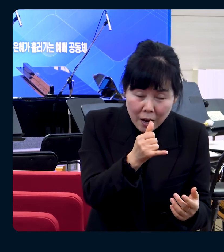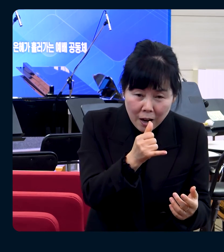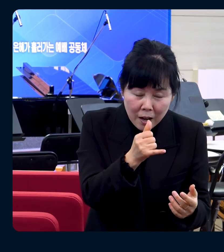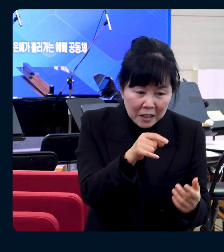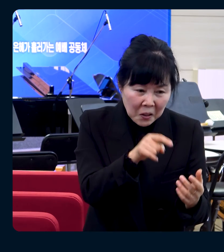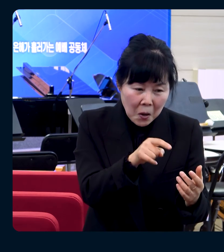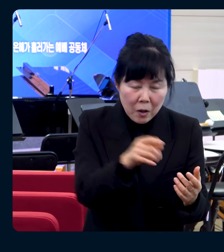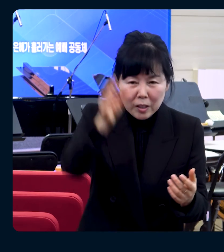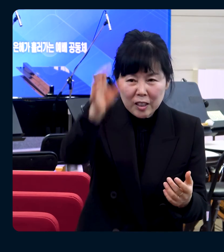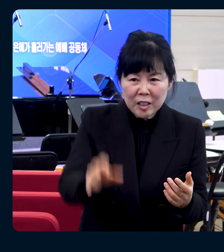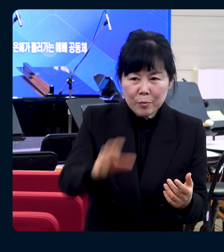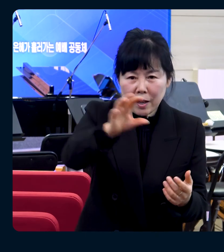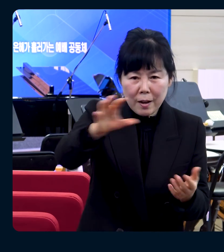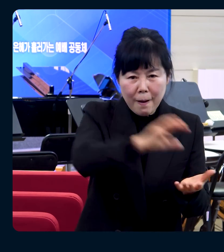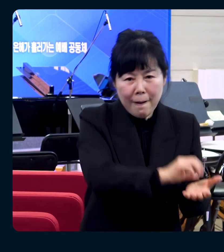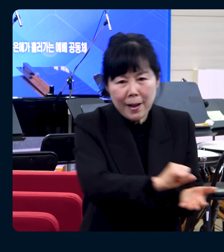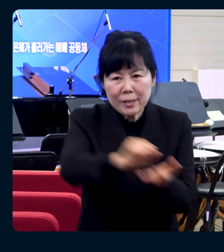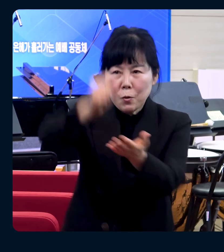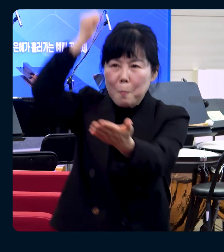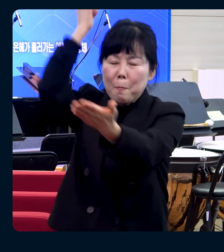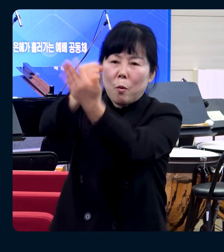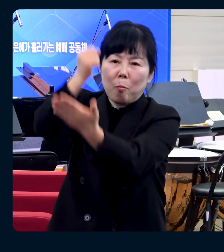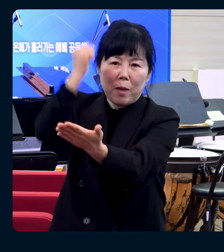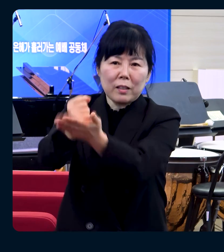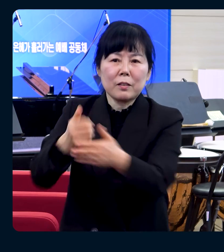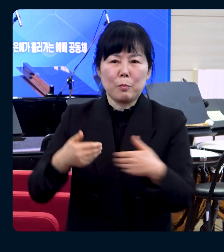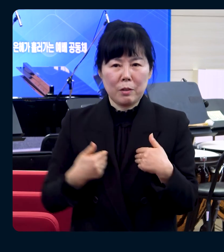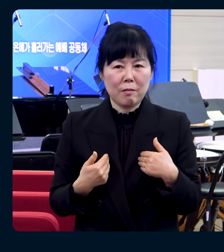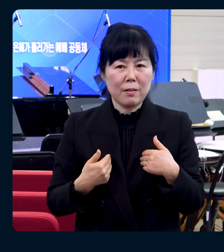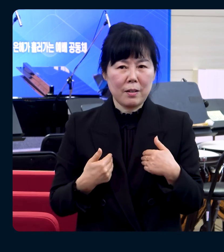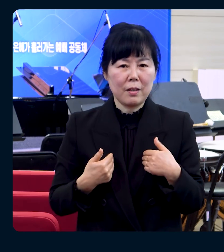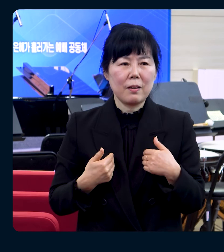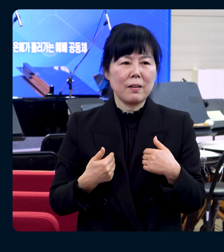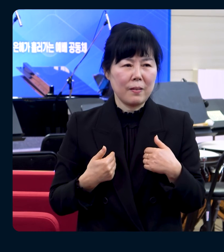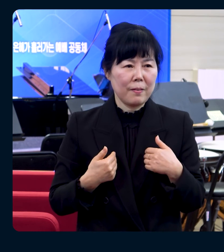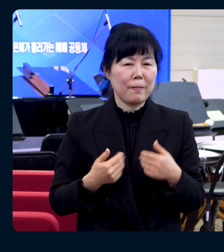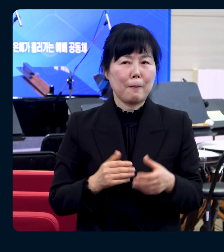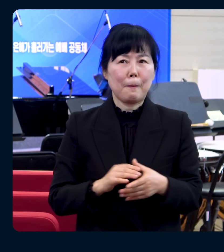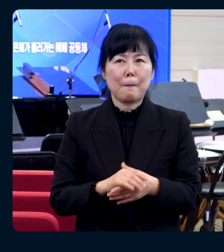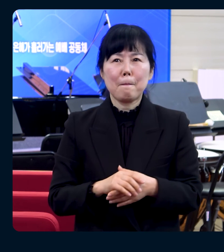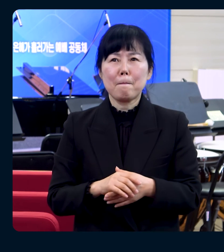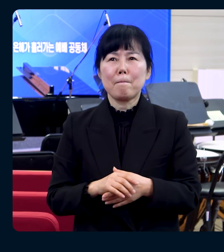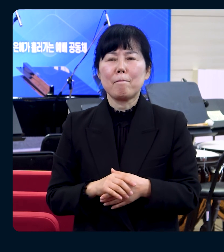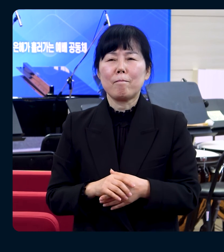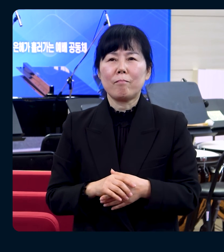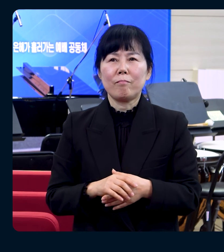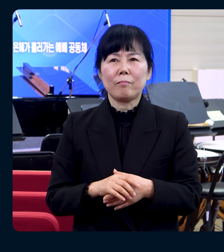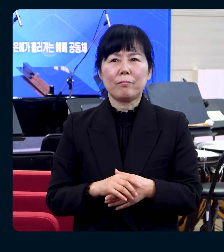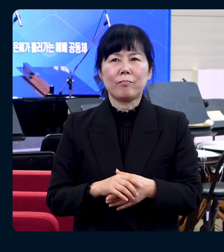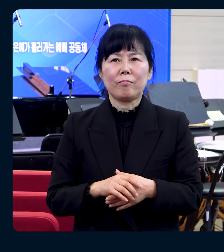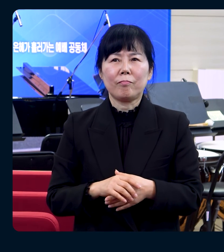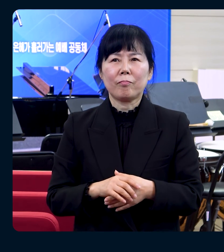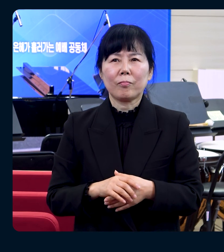유혹은요, 그때마다 십자가에 못 박을 수 있기를 주의 이름으로 축원합니다. 그게 신앙이죠.